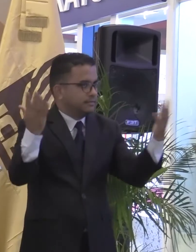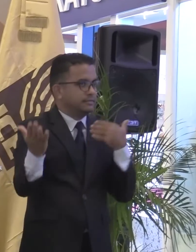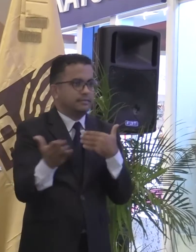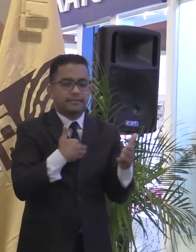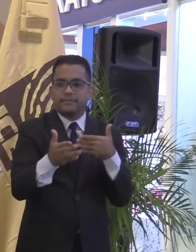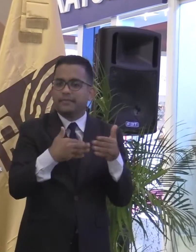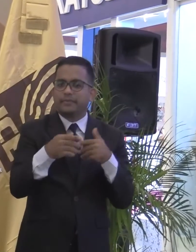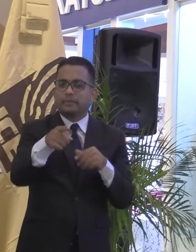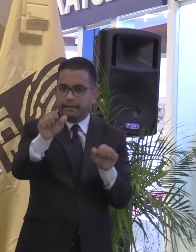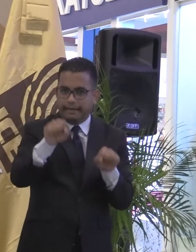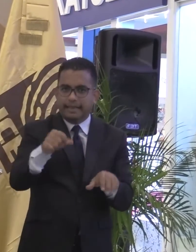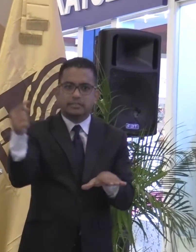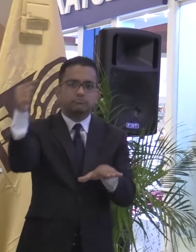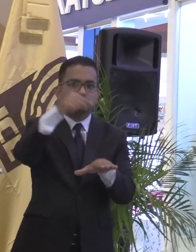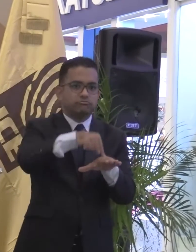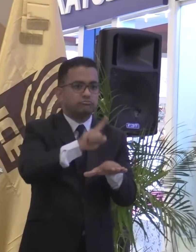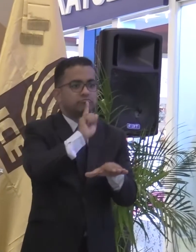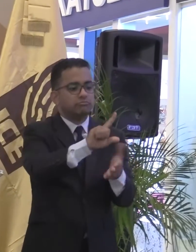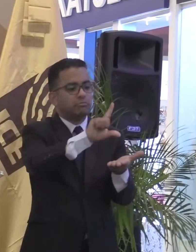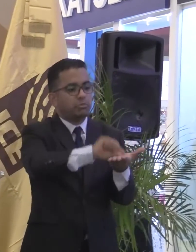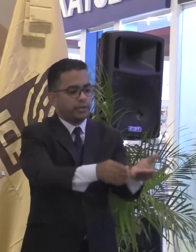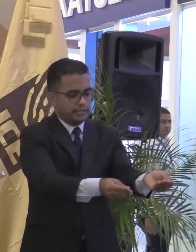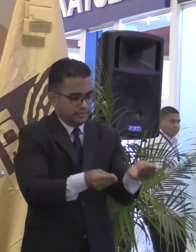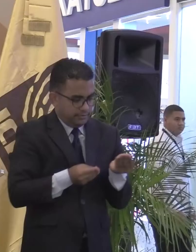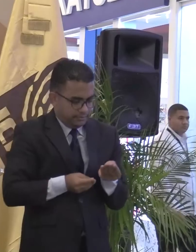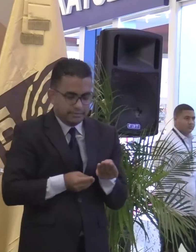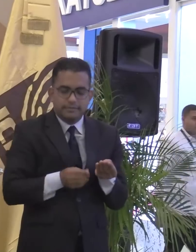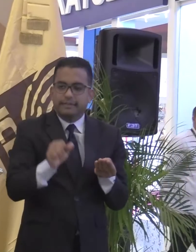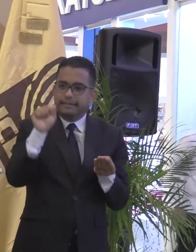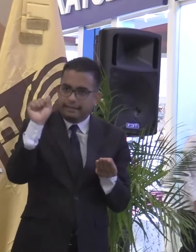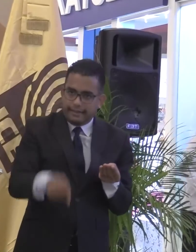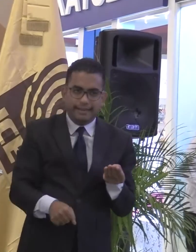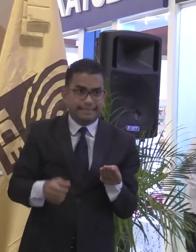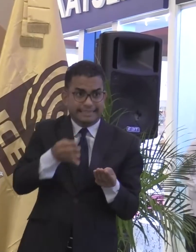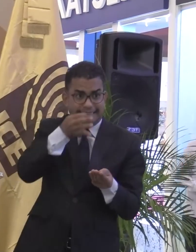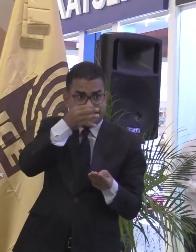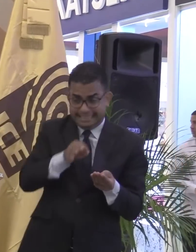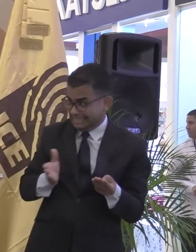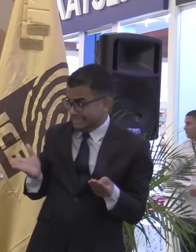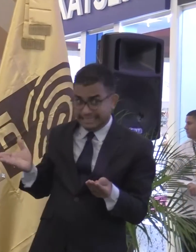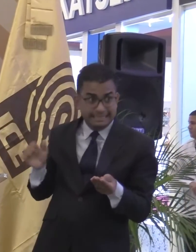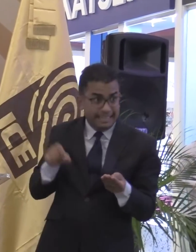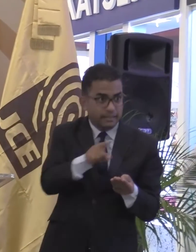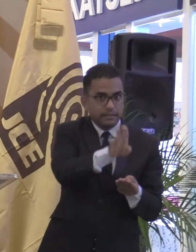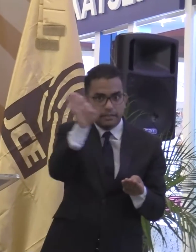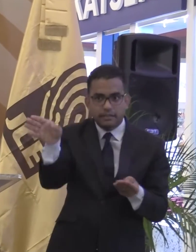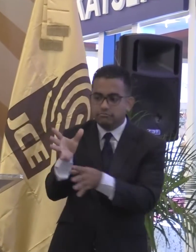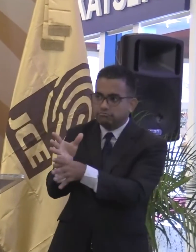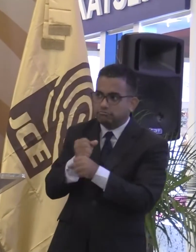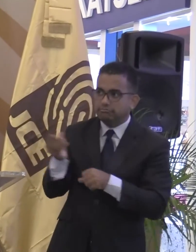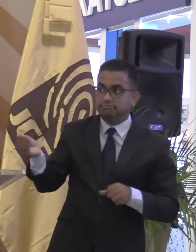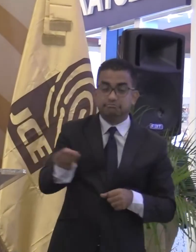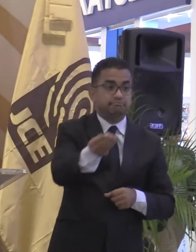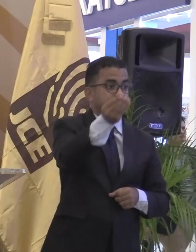registrado donde esté registrada a subasta aquí en 360 la